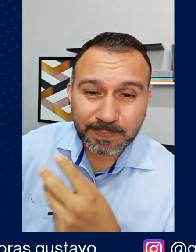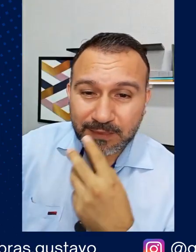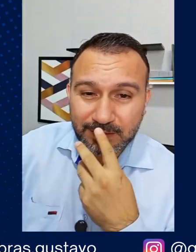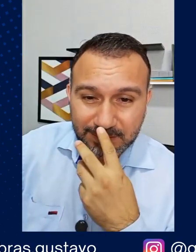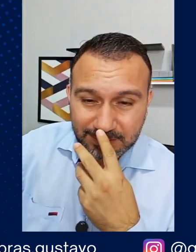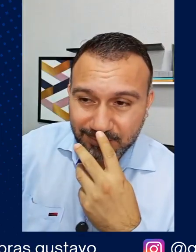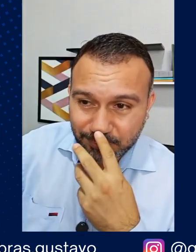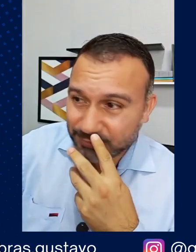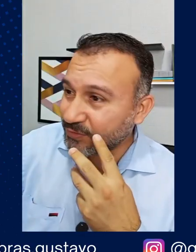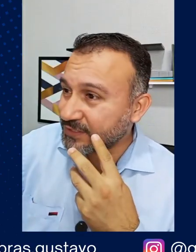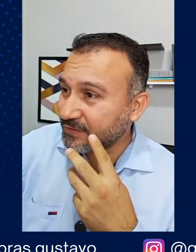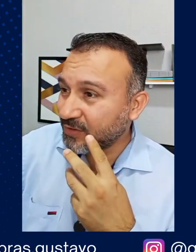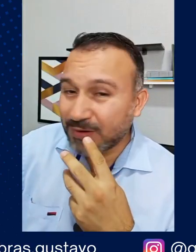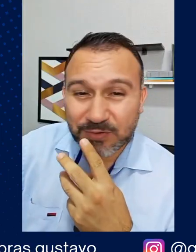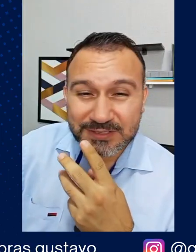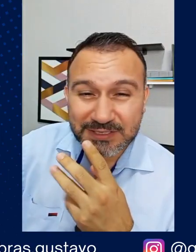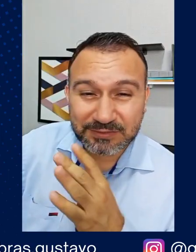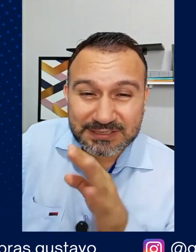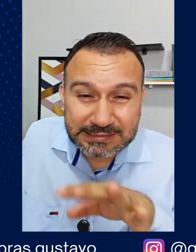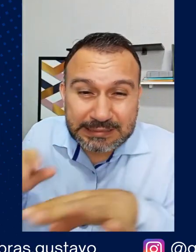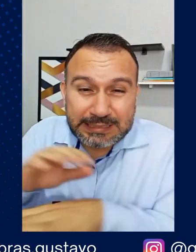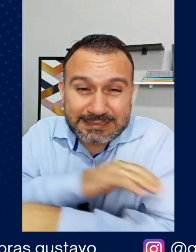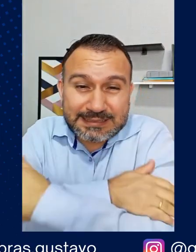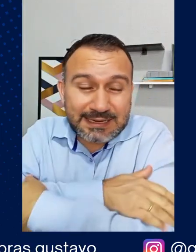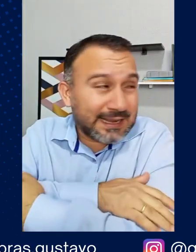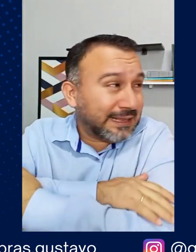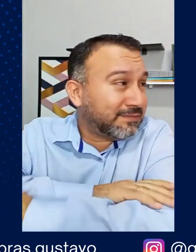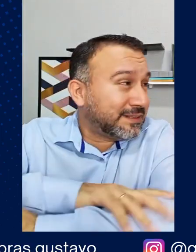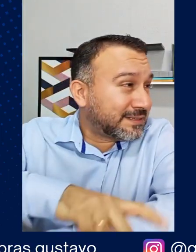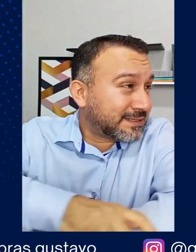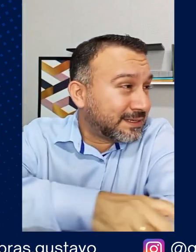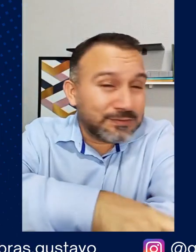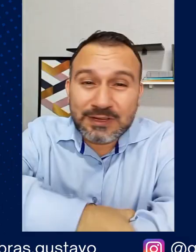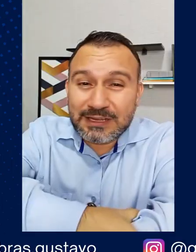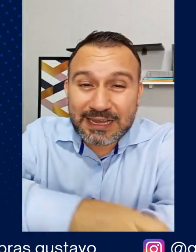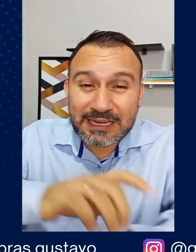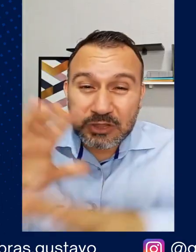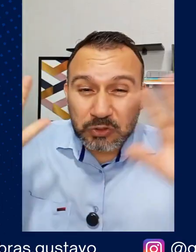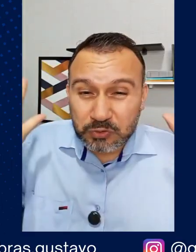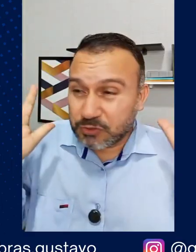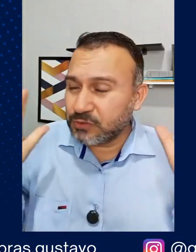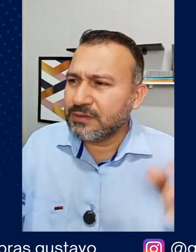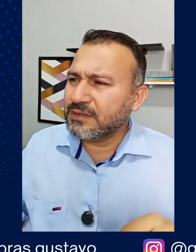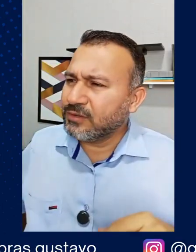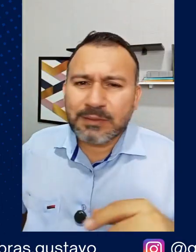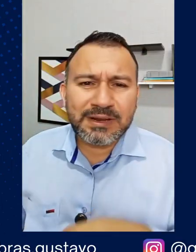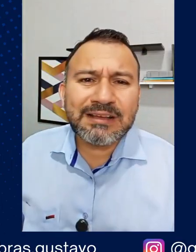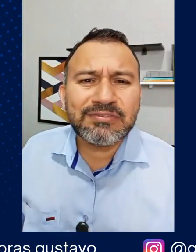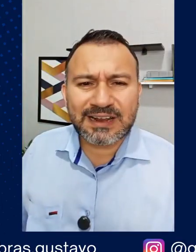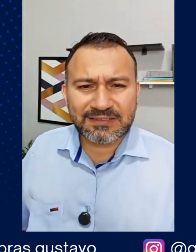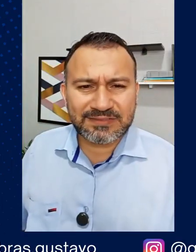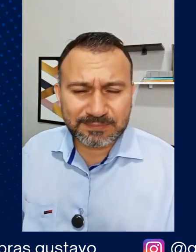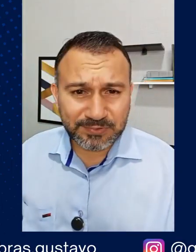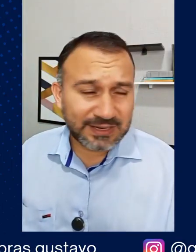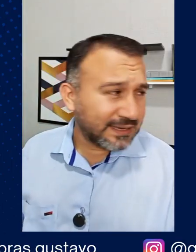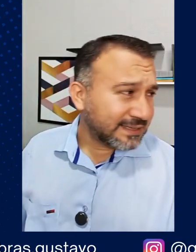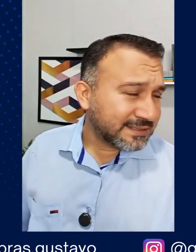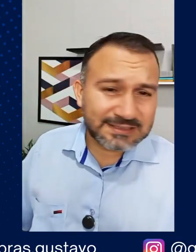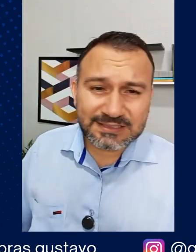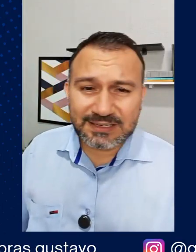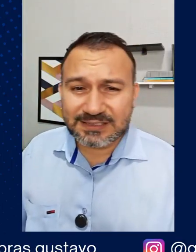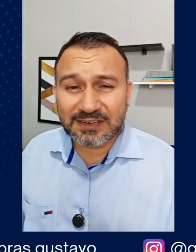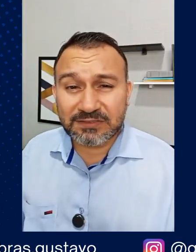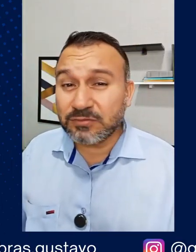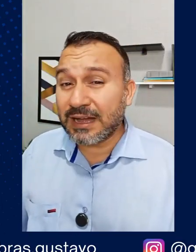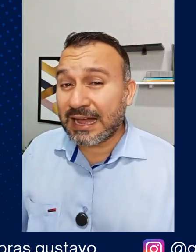agora? Quando você vê uma coisa que você tem assim, aquela aversão, aquele nojo. Eu lembrei da Flávia, porque